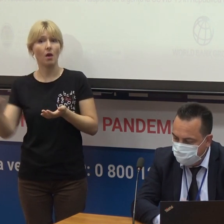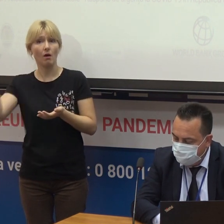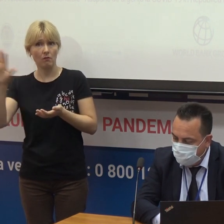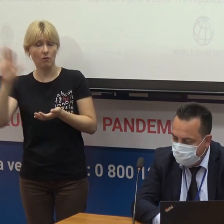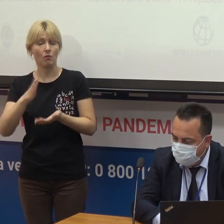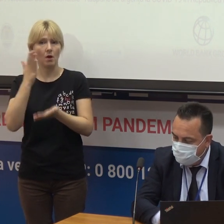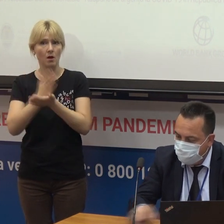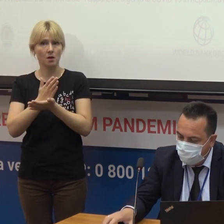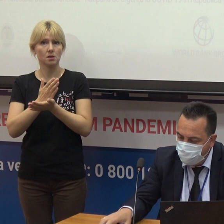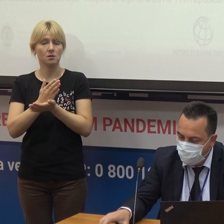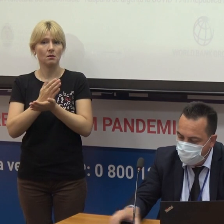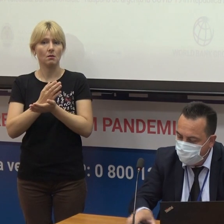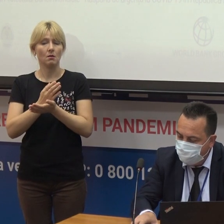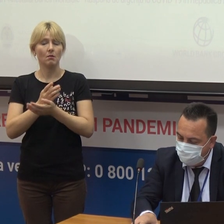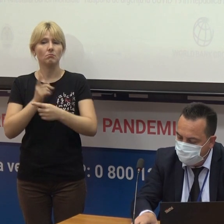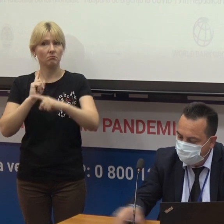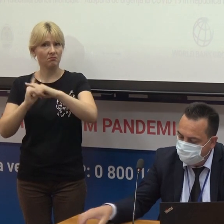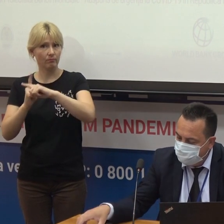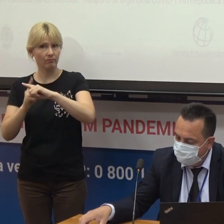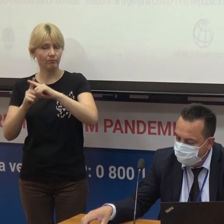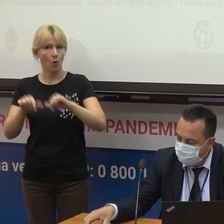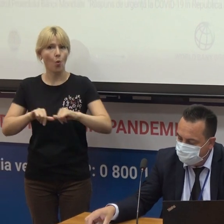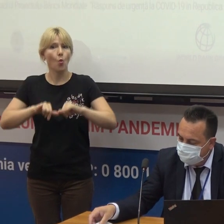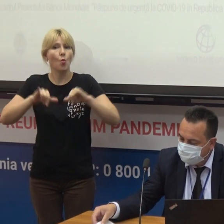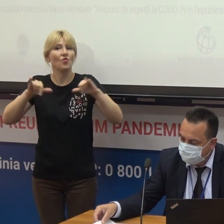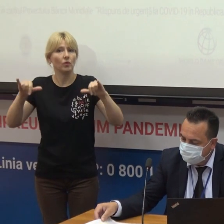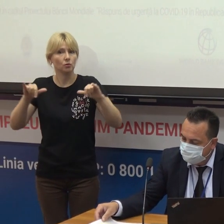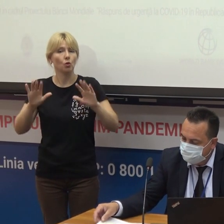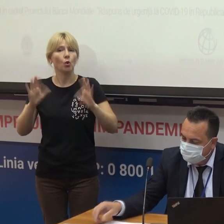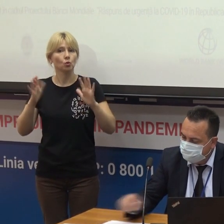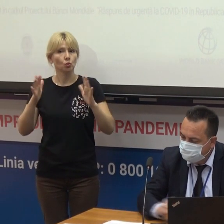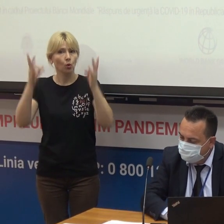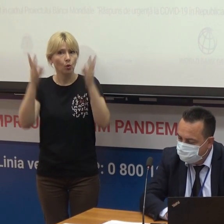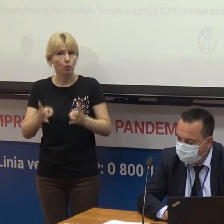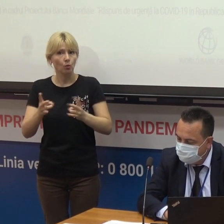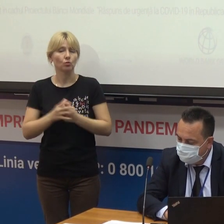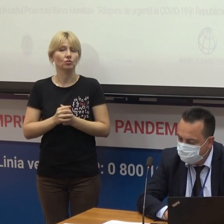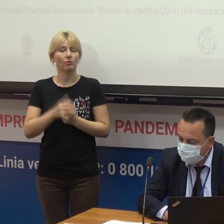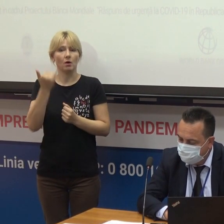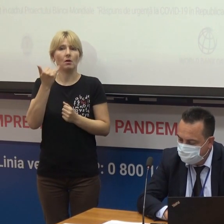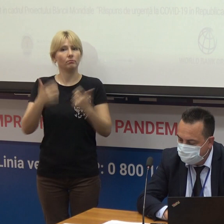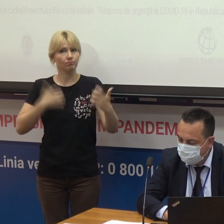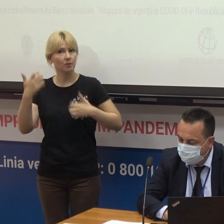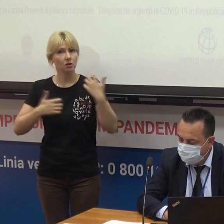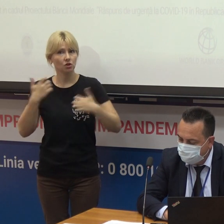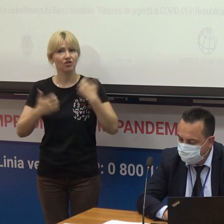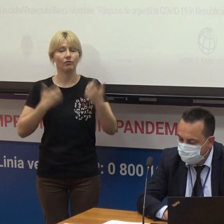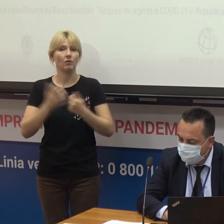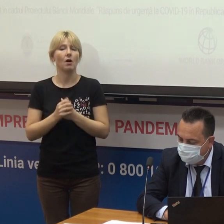de specificat se atestă o creștere a cazurilor noi semnificativă și alarmantă,